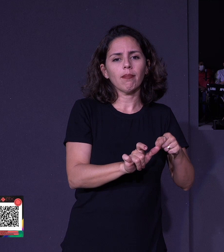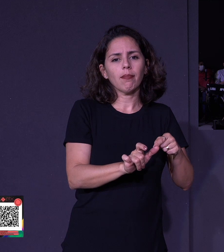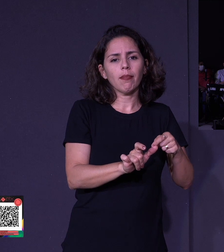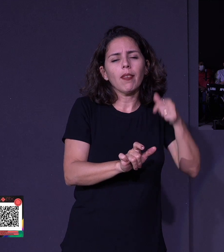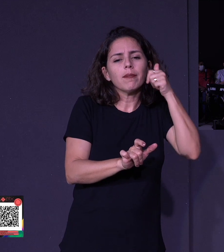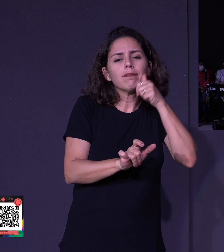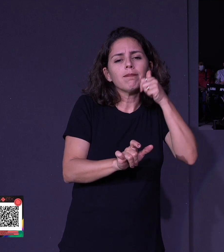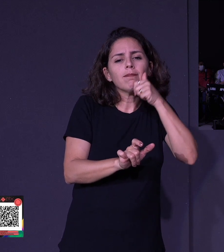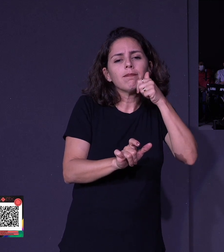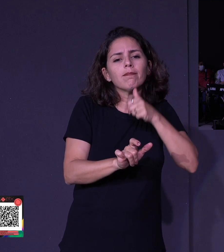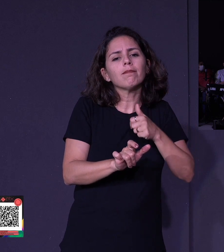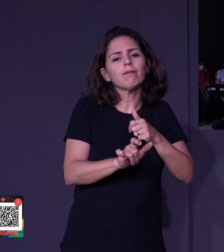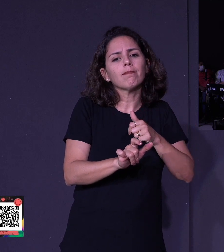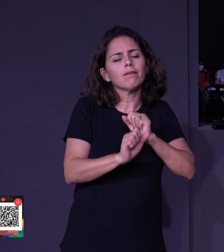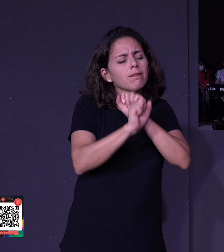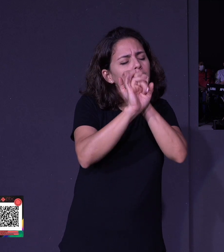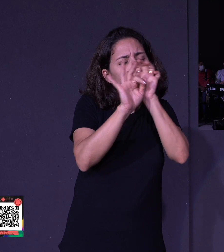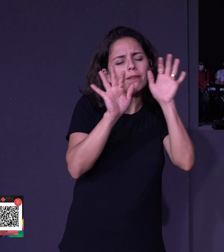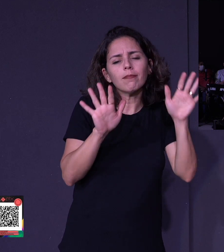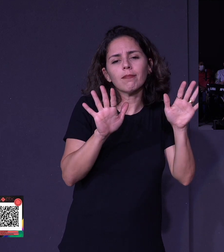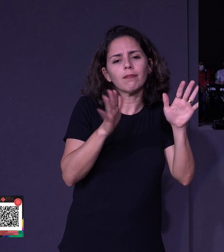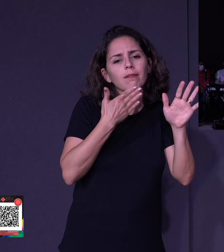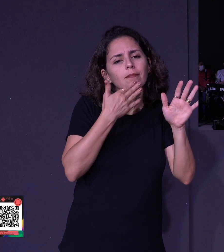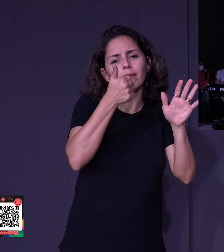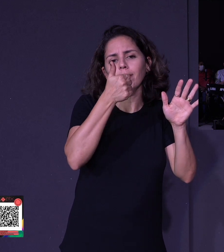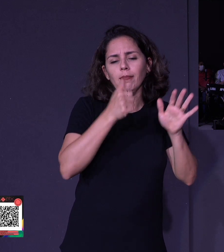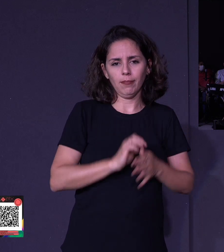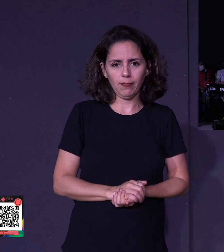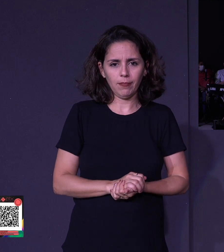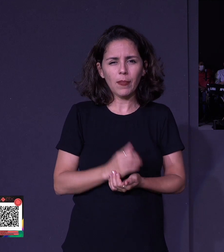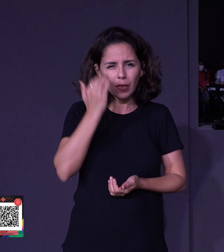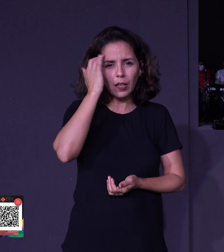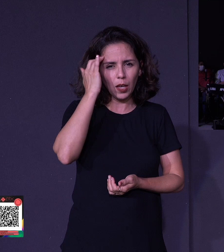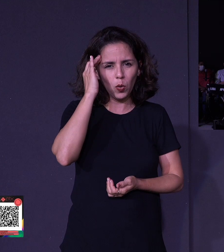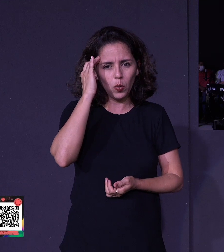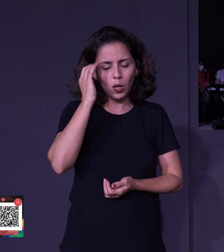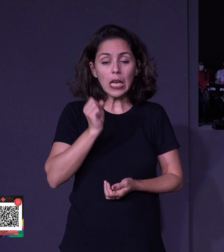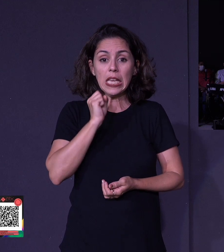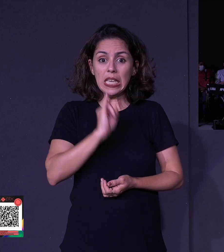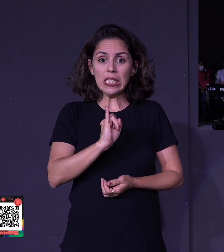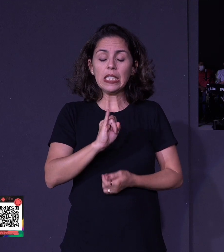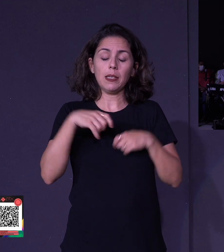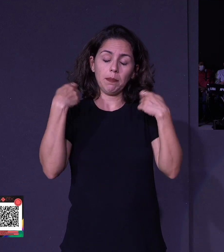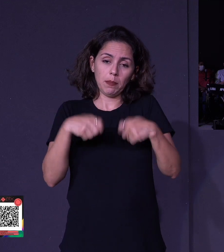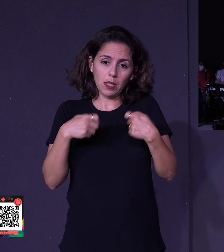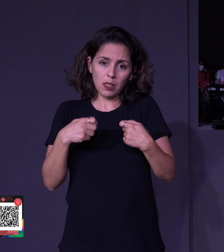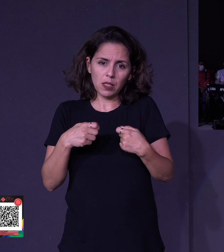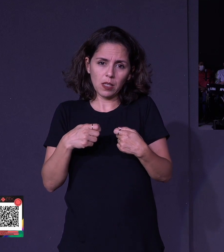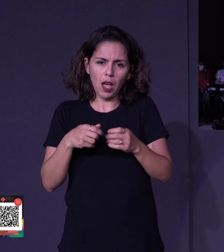vida e de morte. Quando repreender, repreende em amor. Deixe claro porque você está